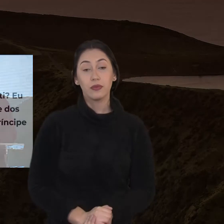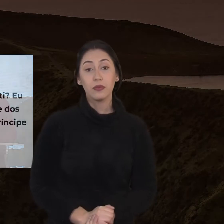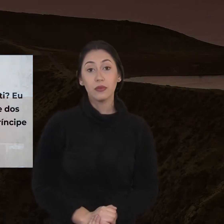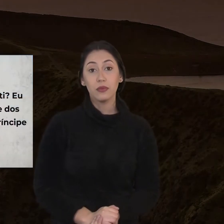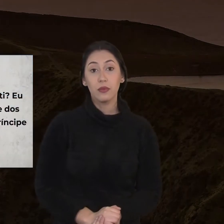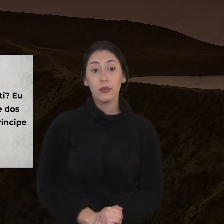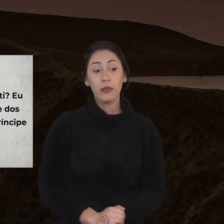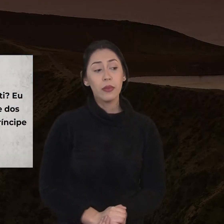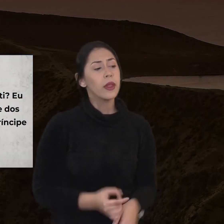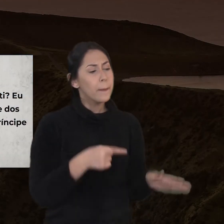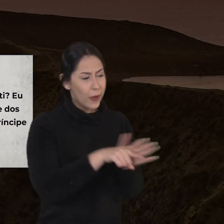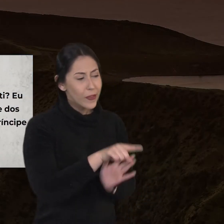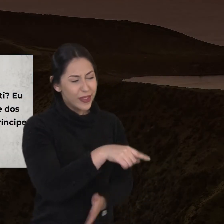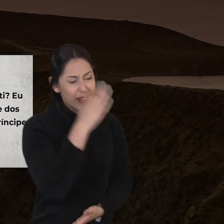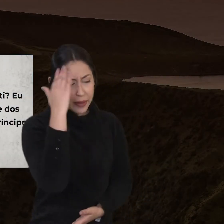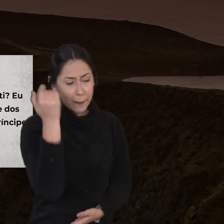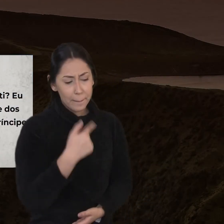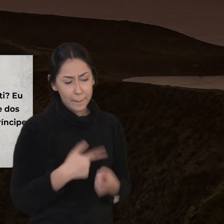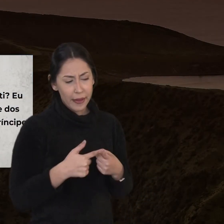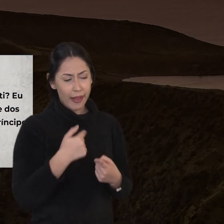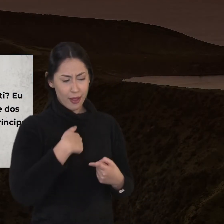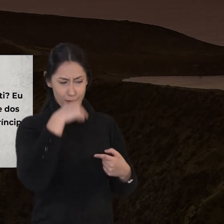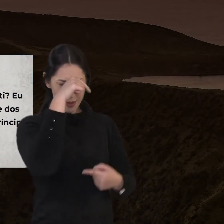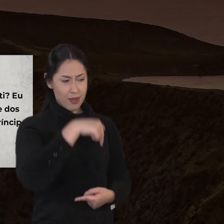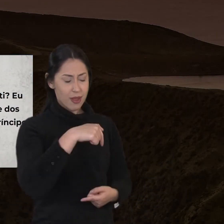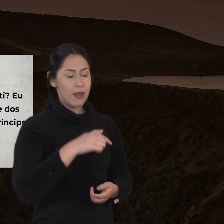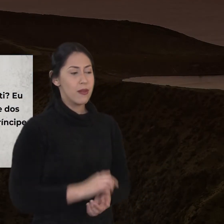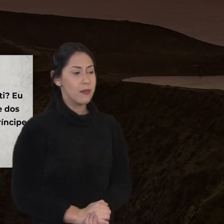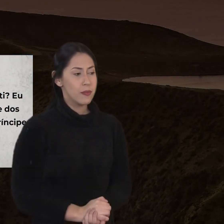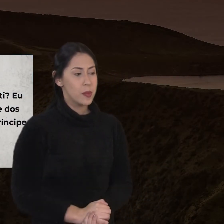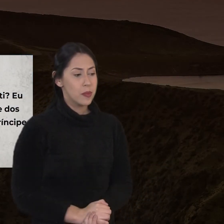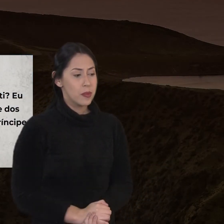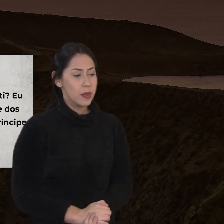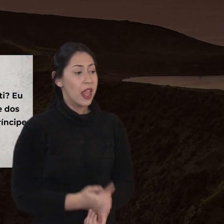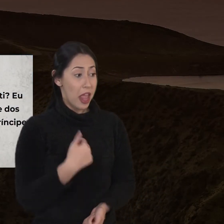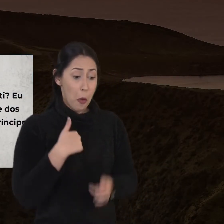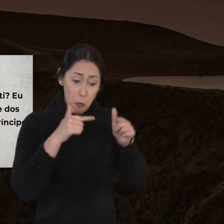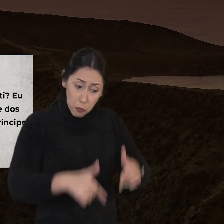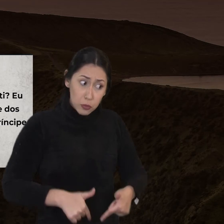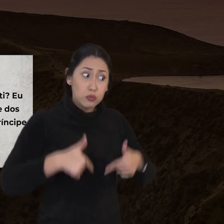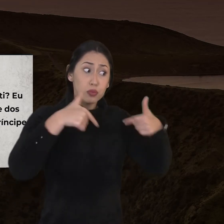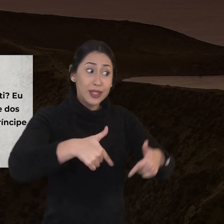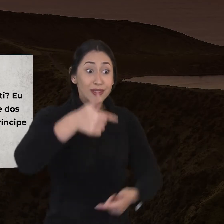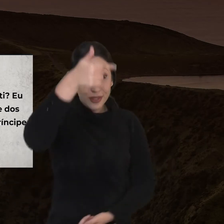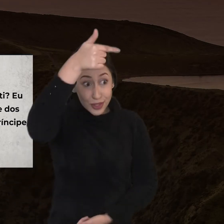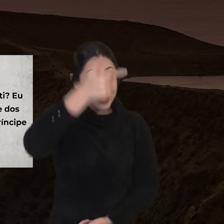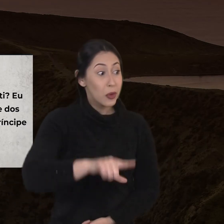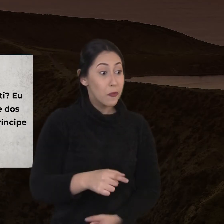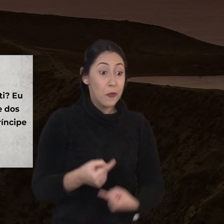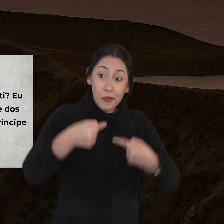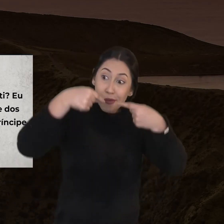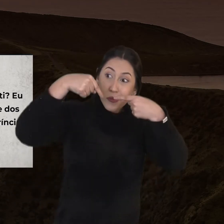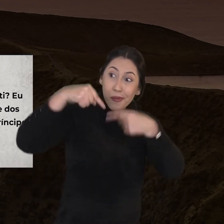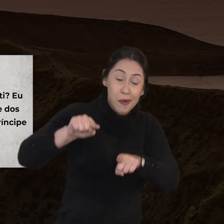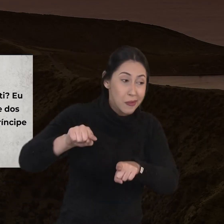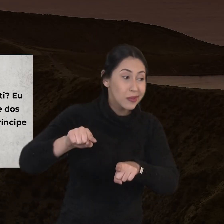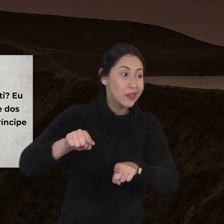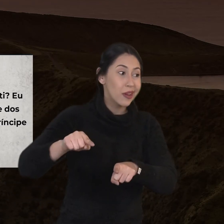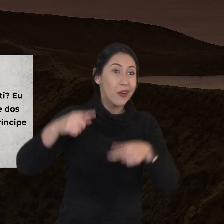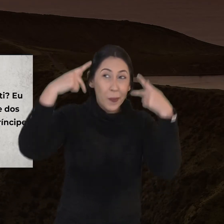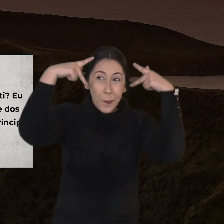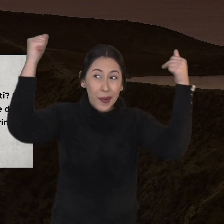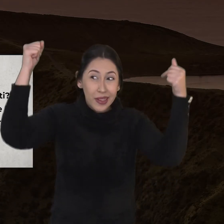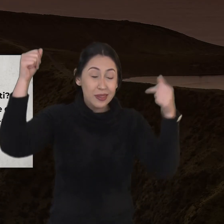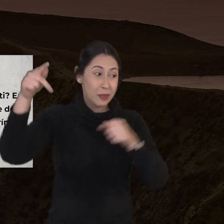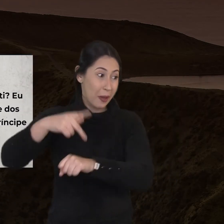porque eu vim eu torne eu tornarei a pelejar contra o príncipe dos persas